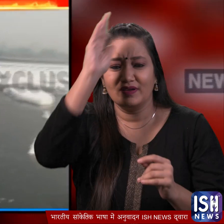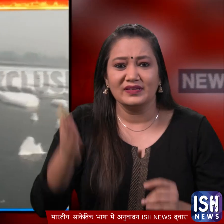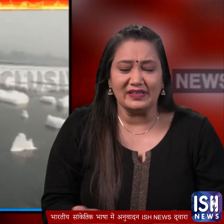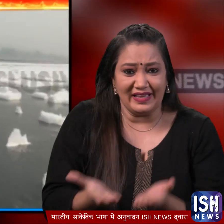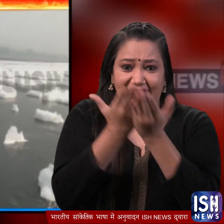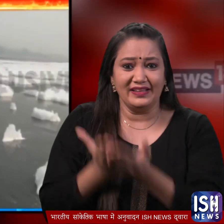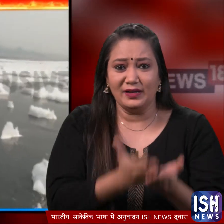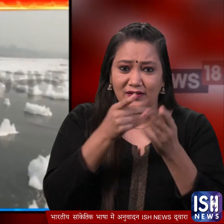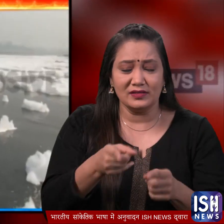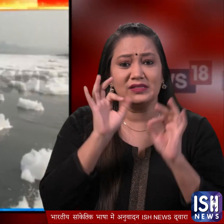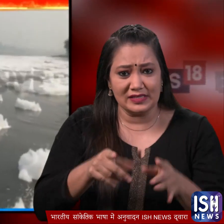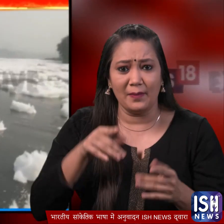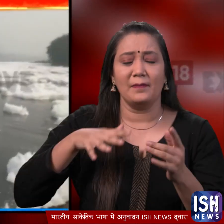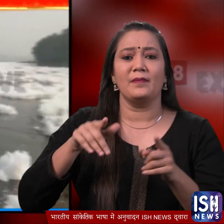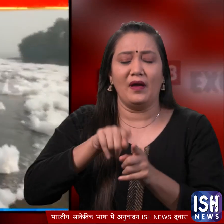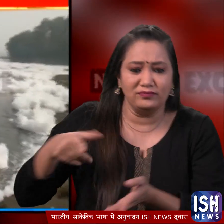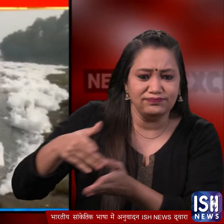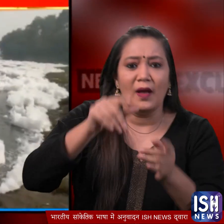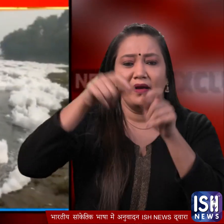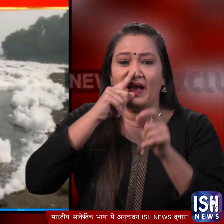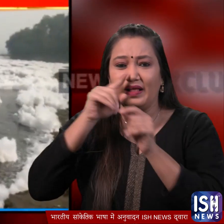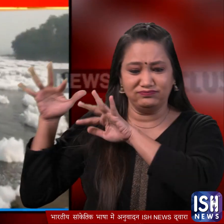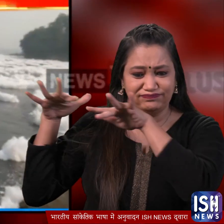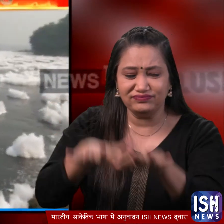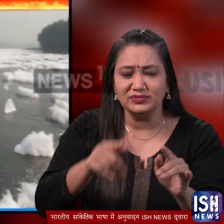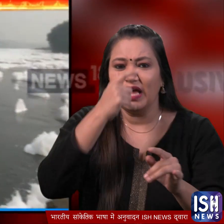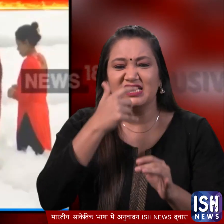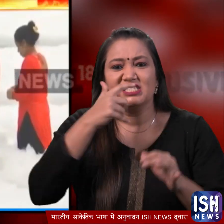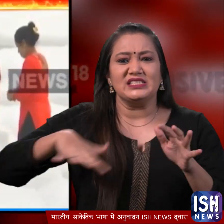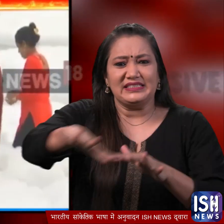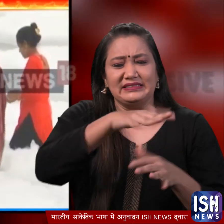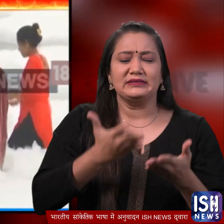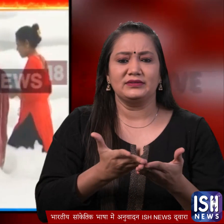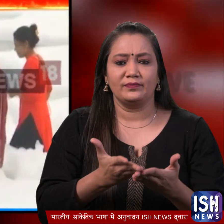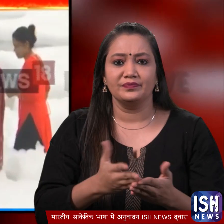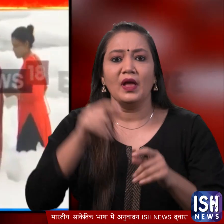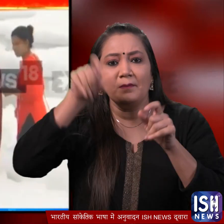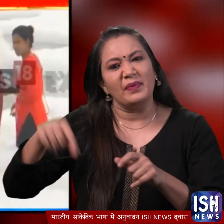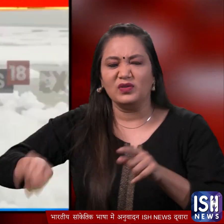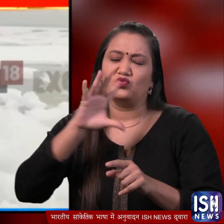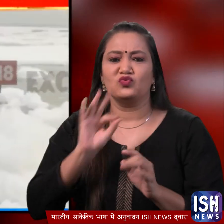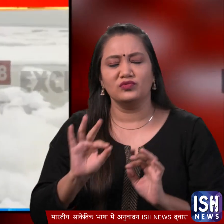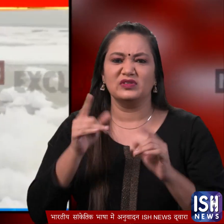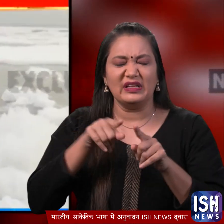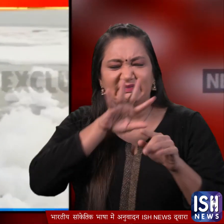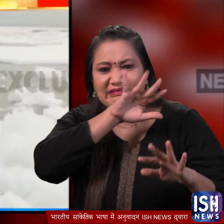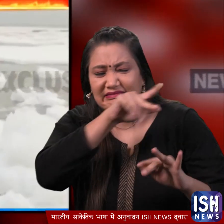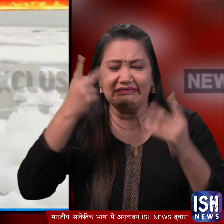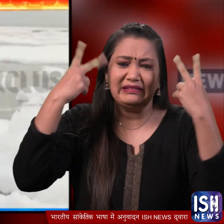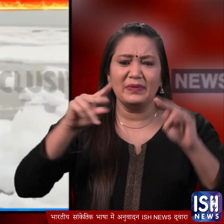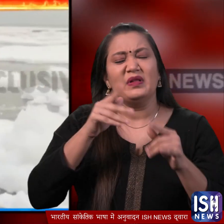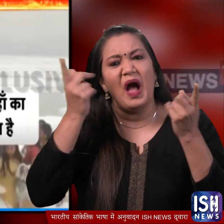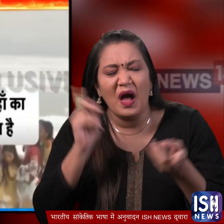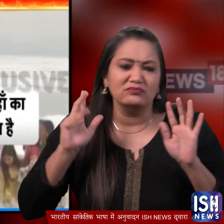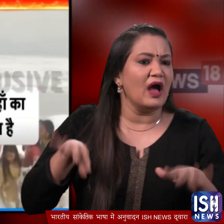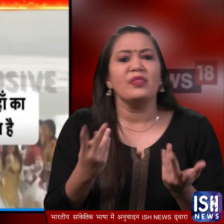घाट पर पूजा करने के लिए जब नहाने पहुंचे तो उन्हें इस झाग का सामना करना पड़ा। खुद श्रद्धालुओं ने माना कि उन्हें इस जहरीले पानी में मजबूरन